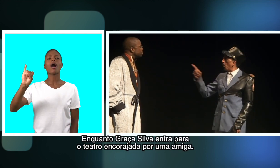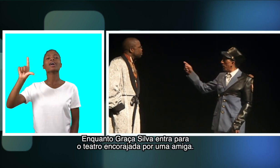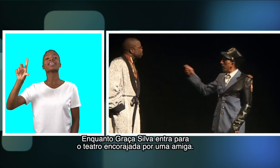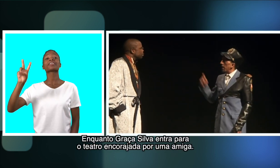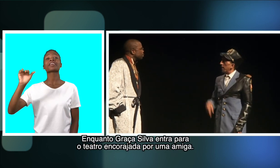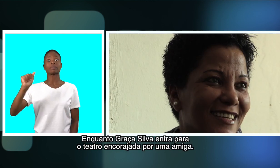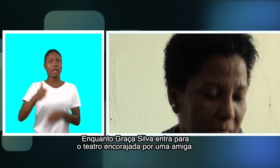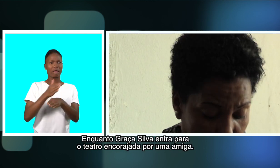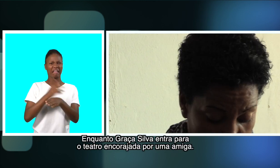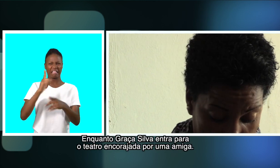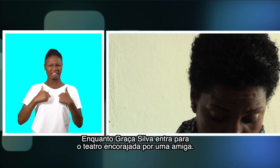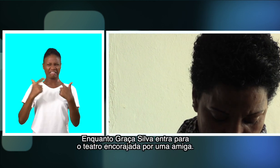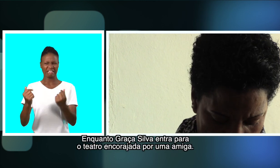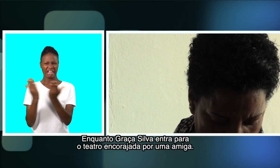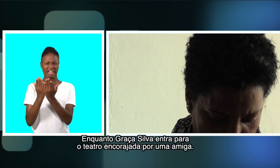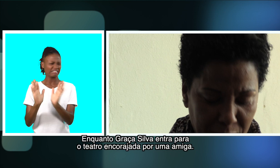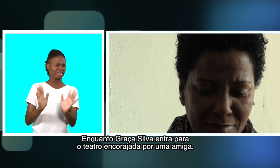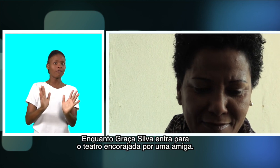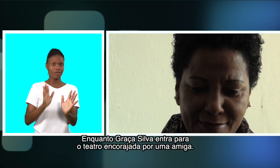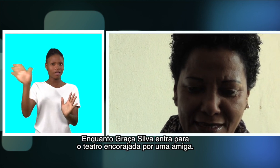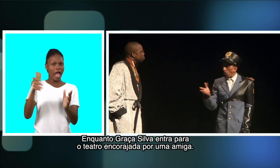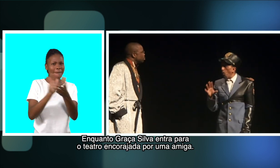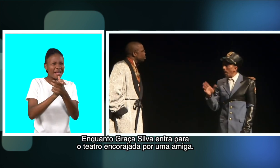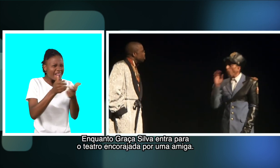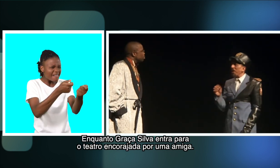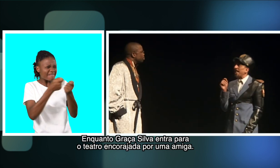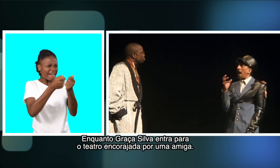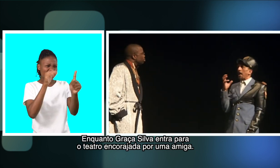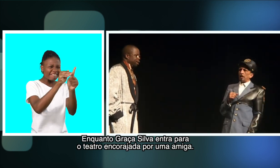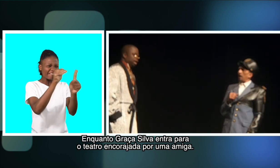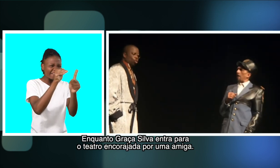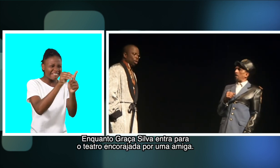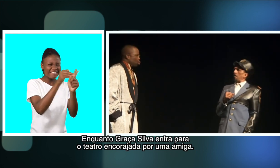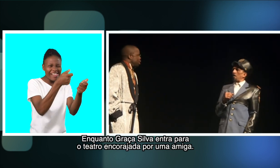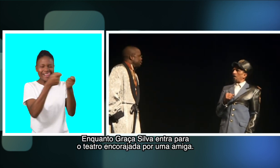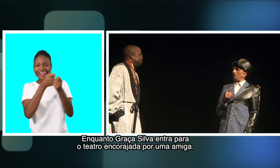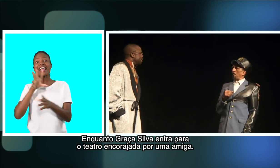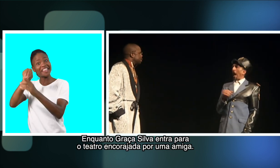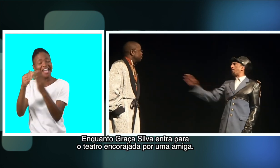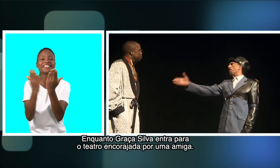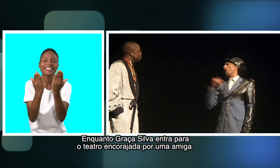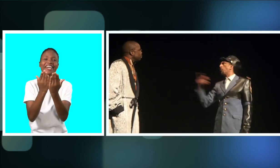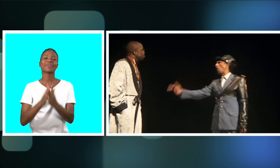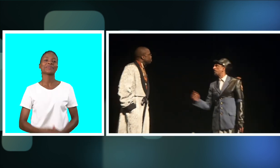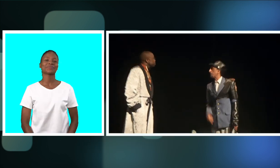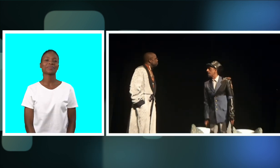entra para o teatro, encorajada por uma amiga.